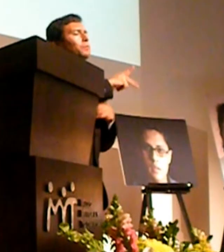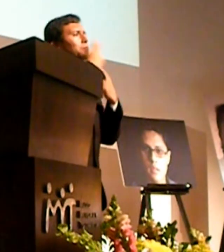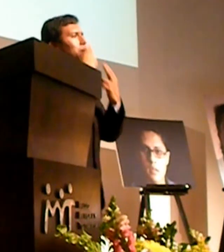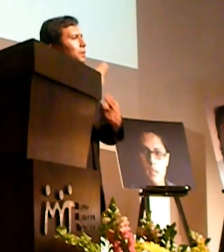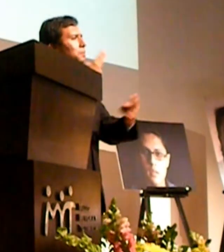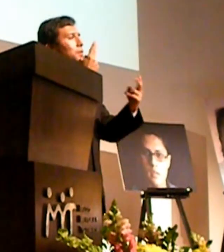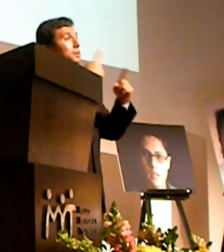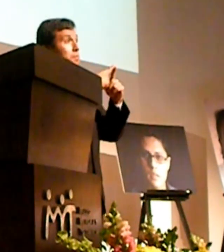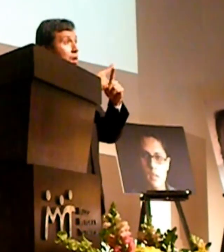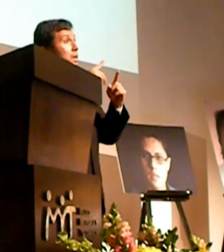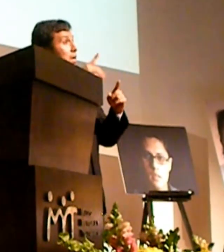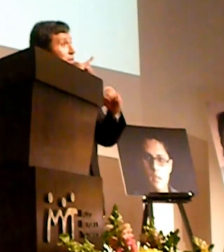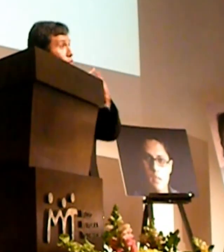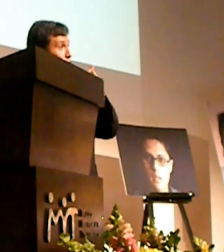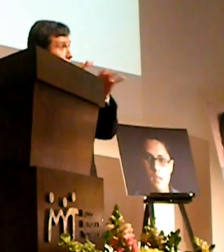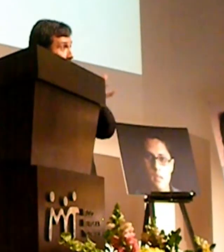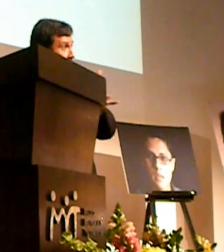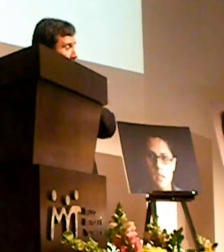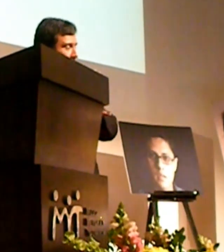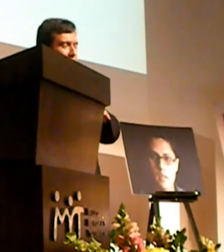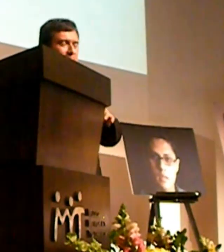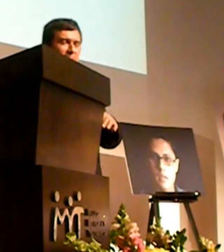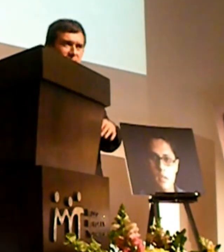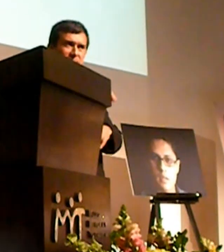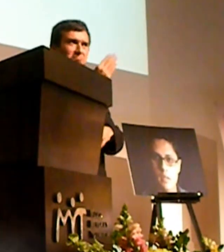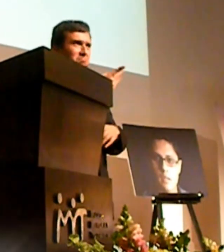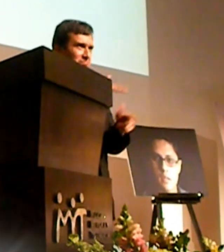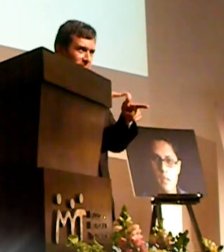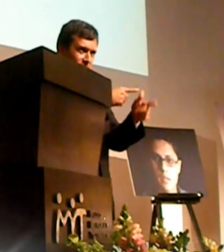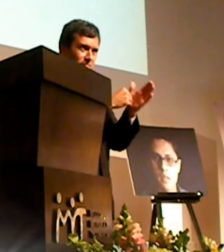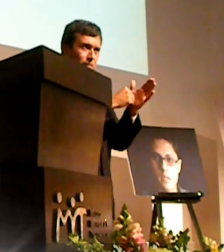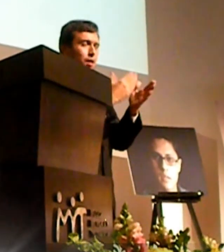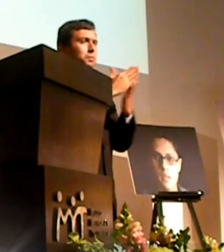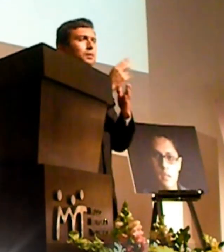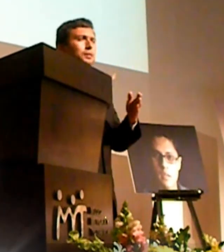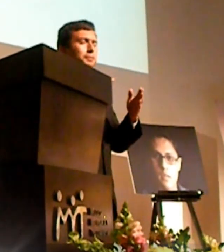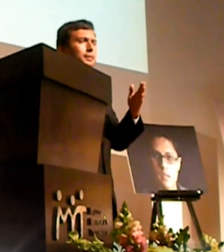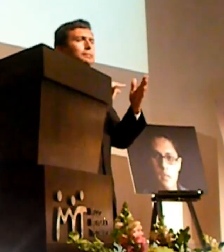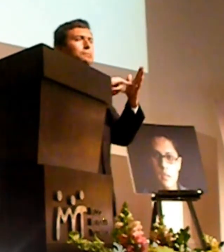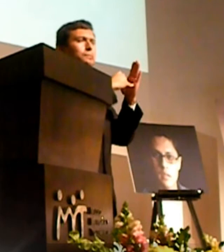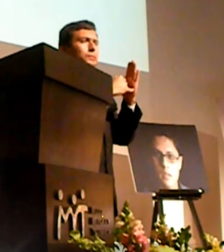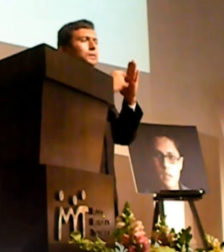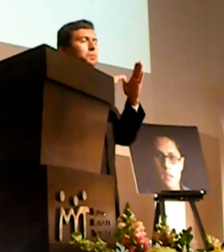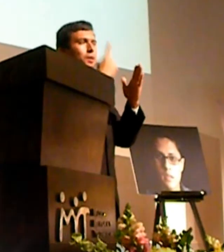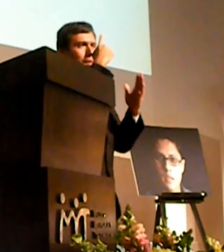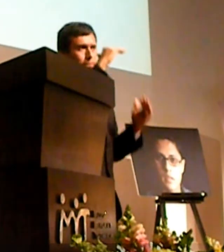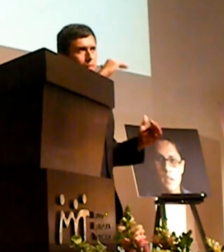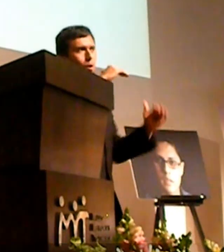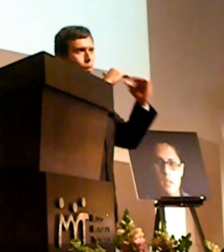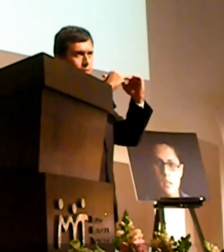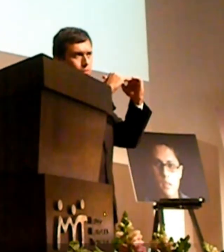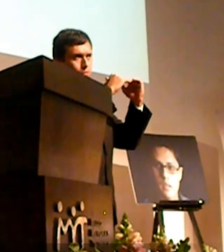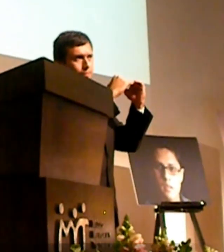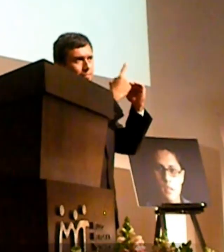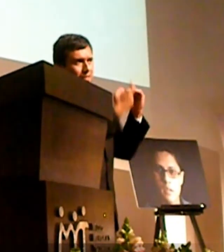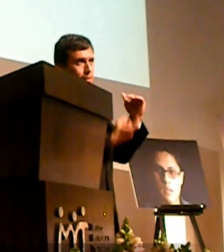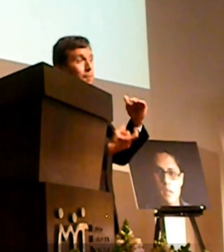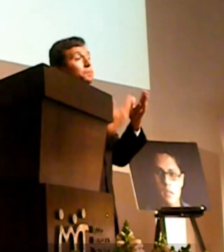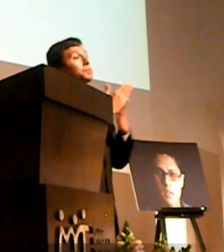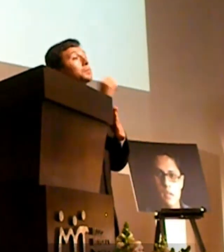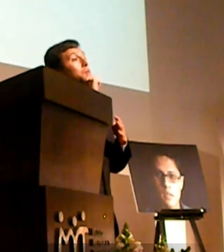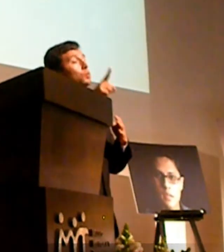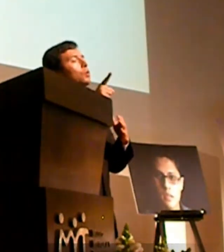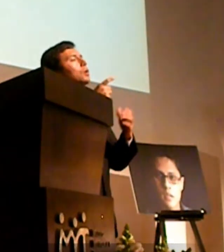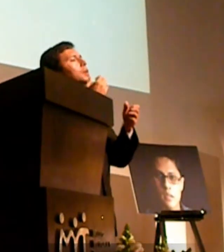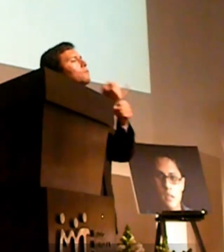legales e institucionales, e implementar las medidas de igualación necesarias. Obligar la accesibilidad física de